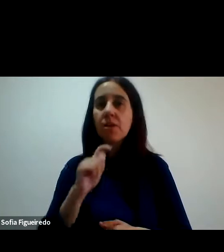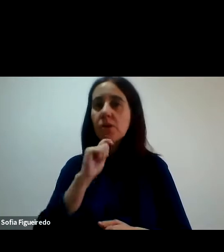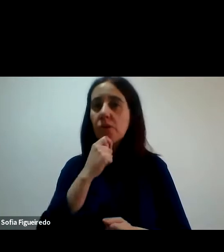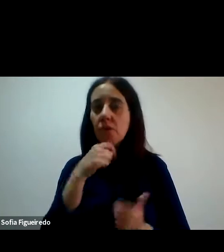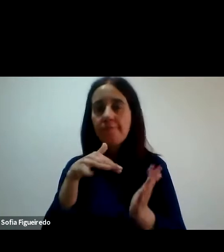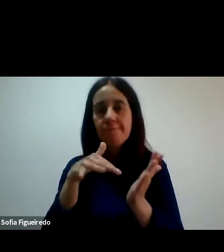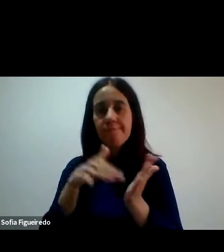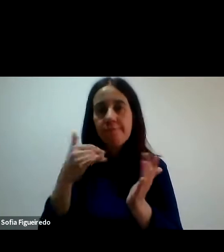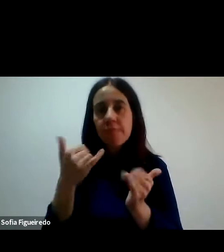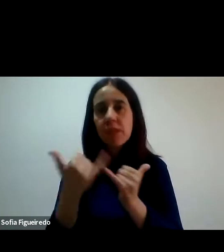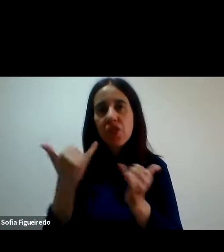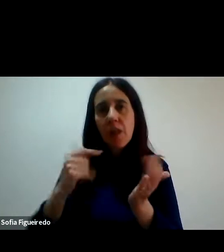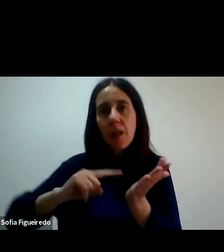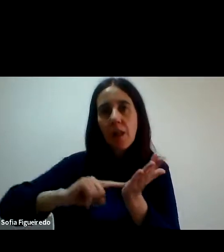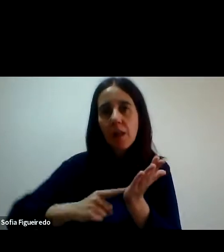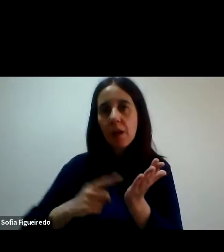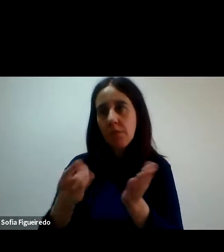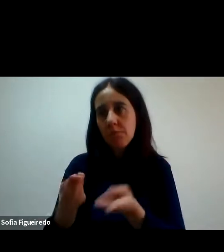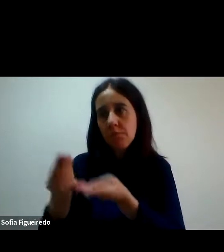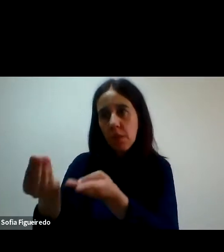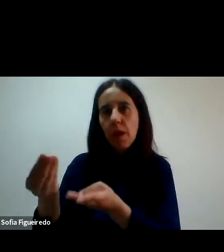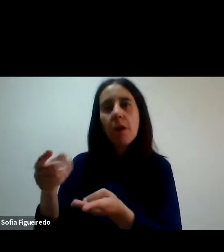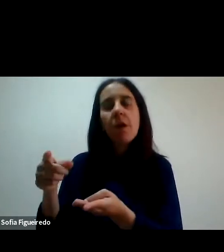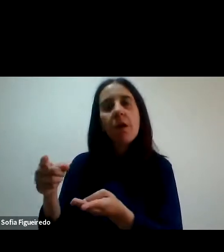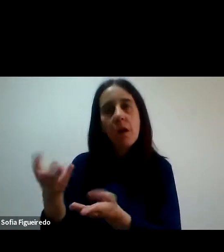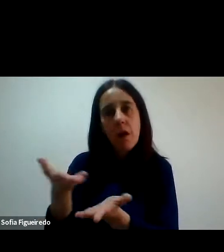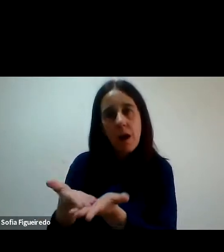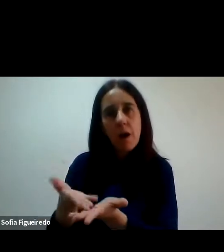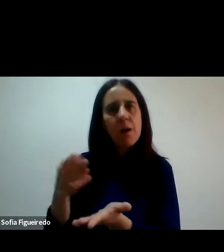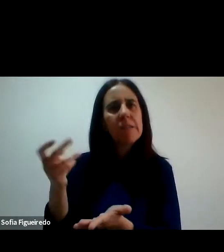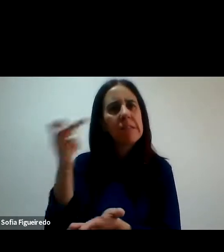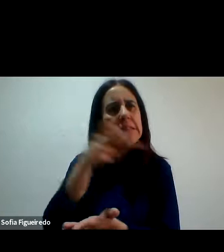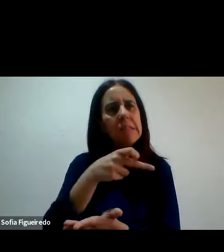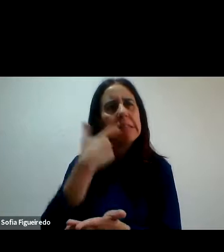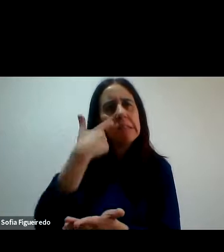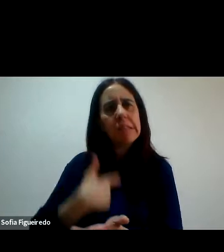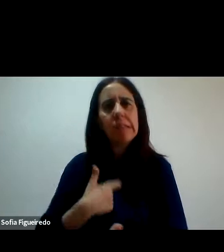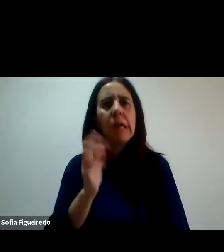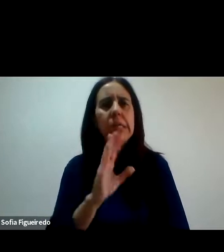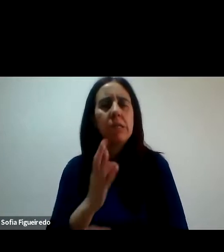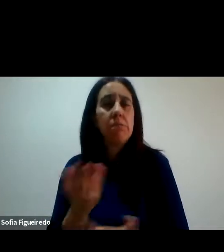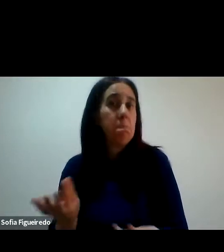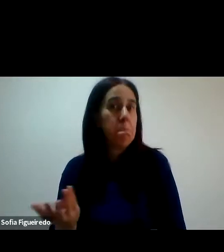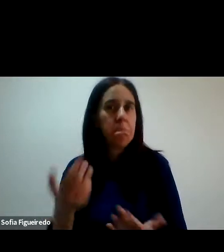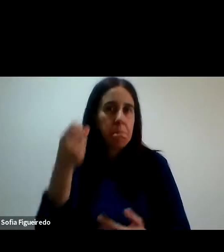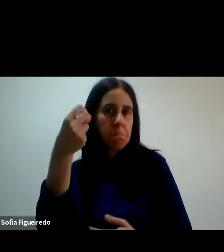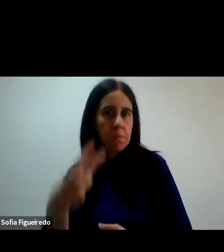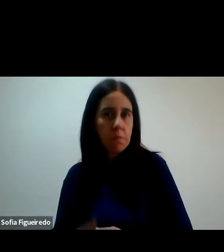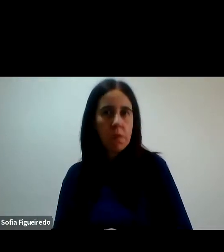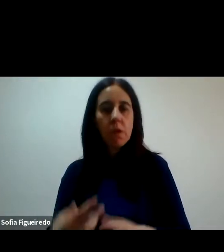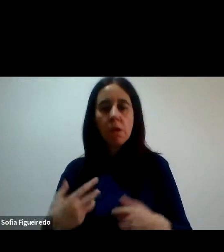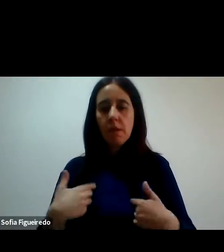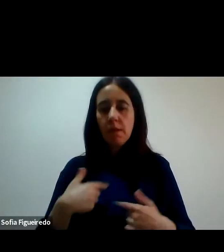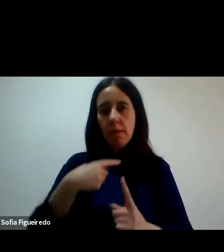digital para não ter que se deslocar, e outros exemplos possíveis. Ou seja, qual é o benefício direto que a pessoa tem em utilizar